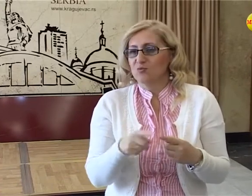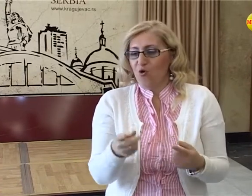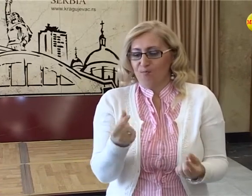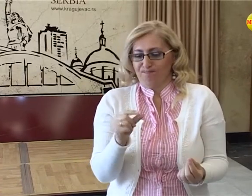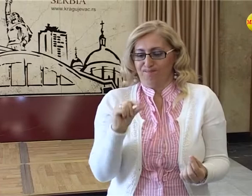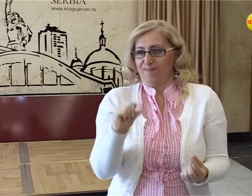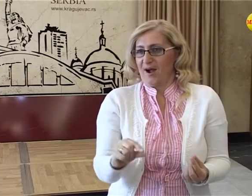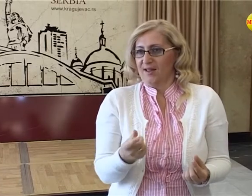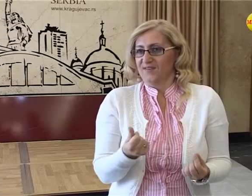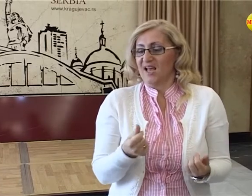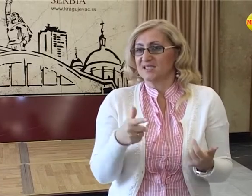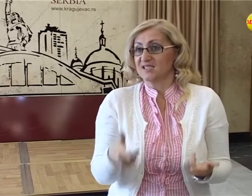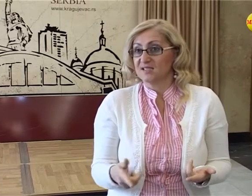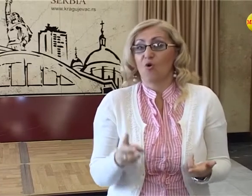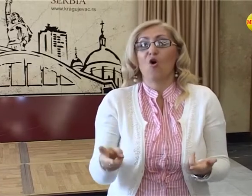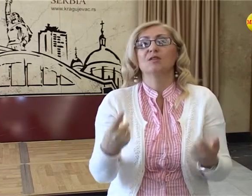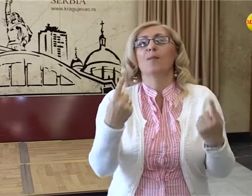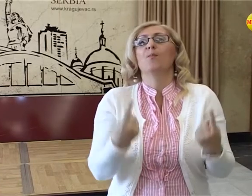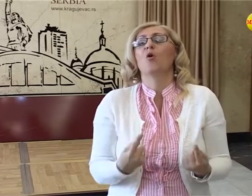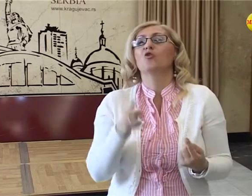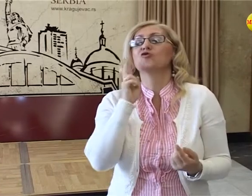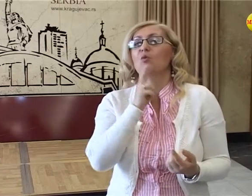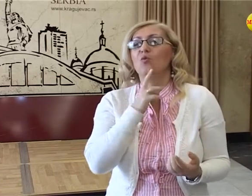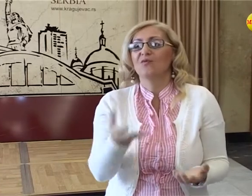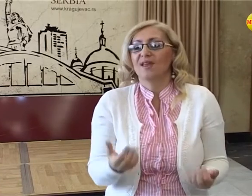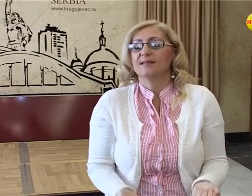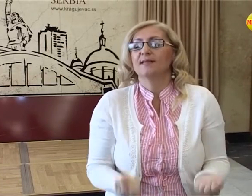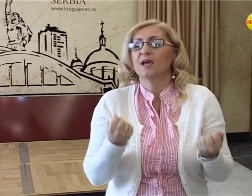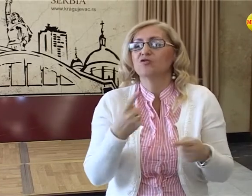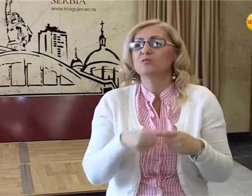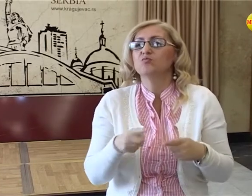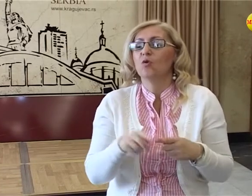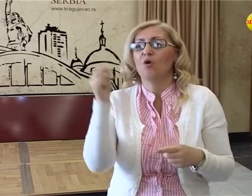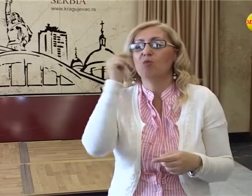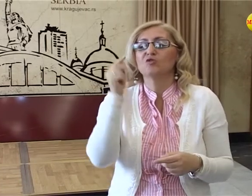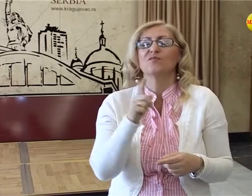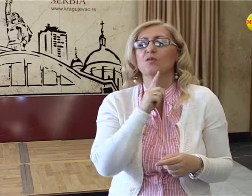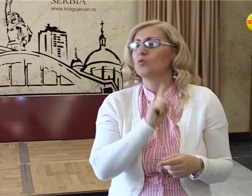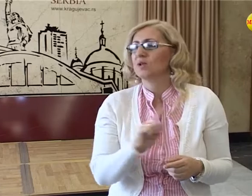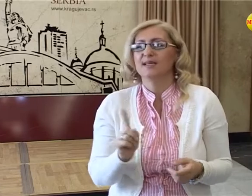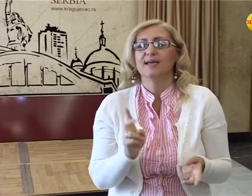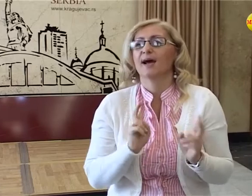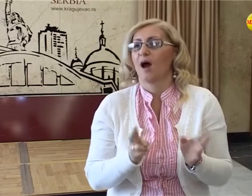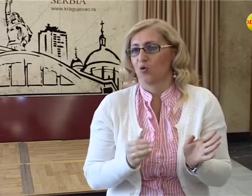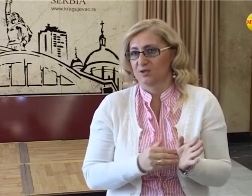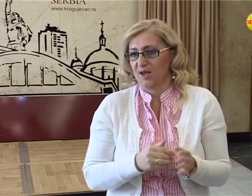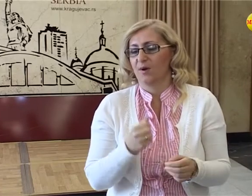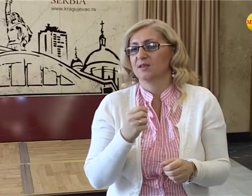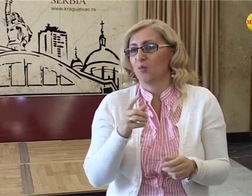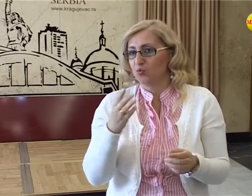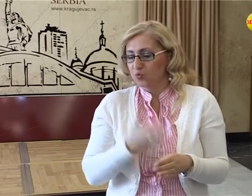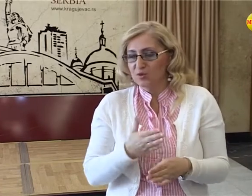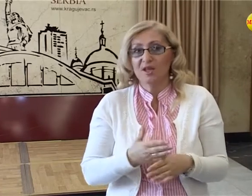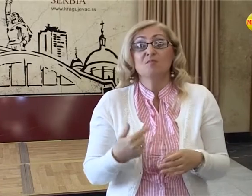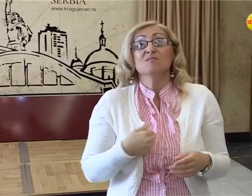Ljudi prosto nisu zainteresovani da se edukuju i obrazuju za zanimanje tumača znakovnog